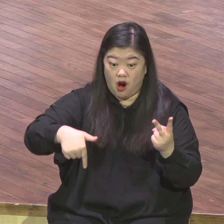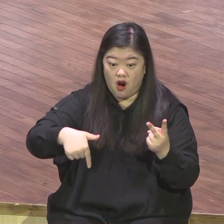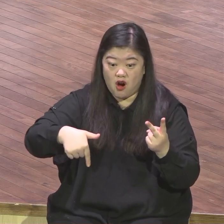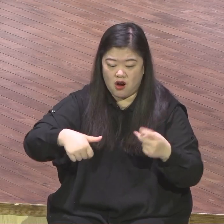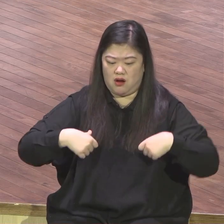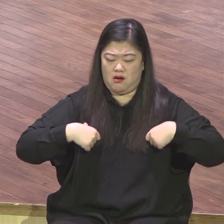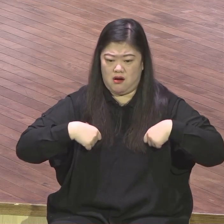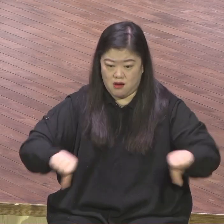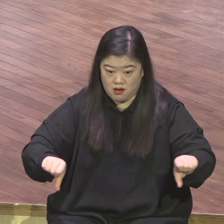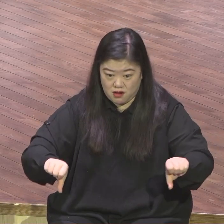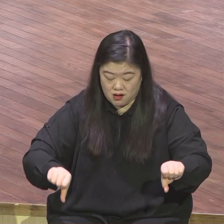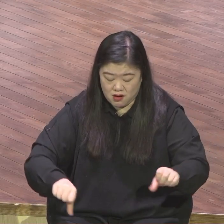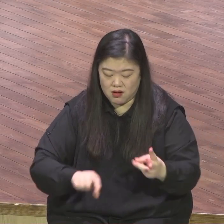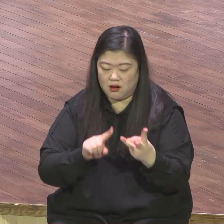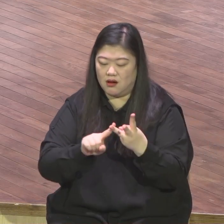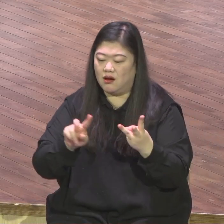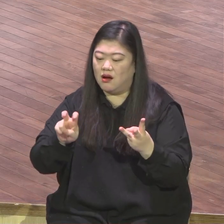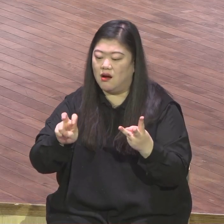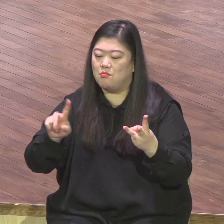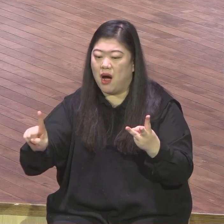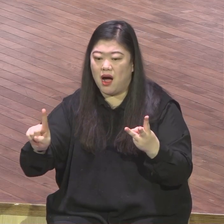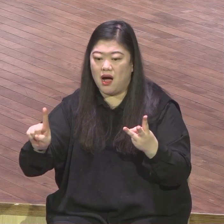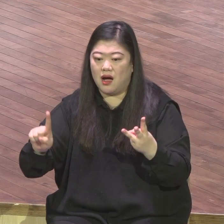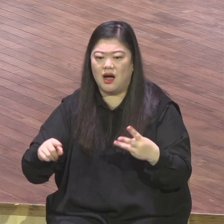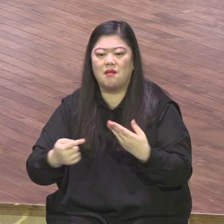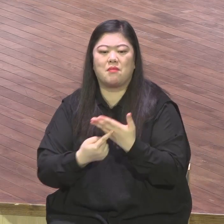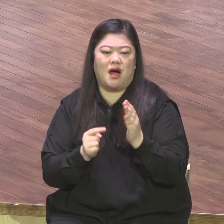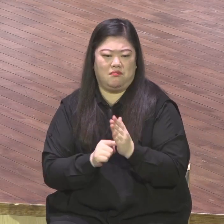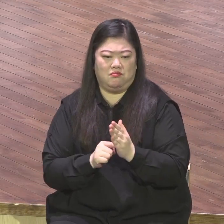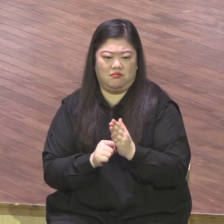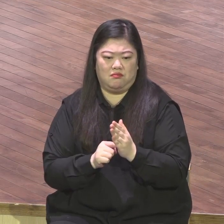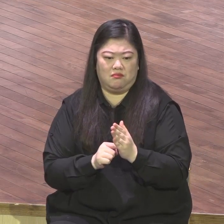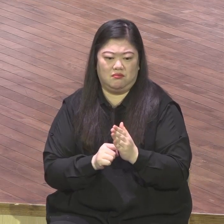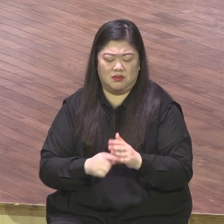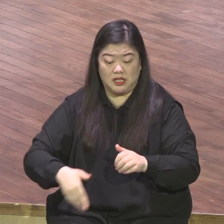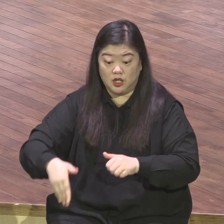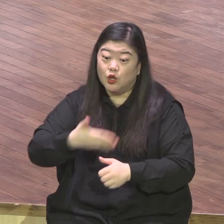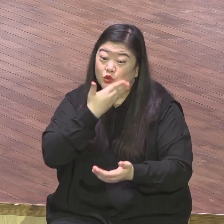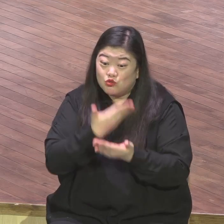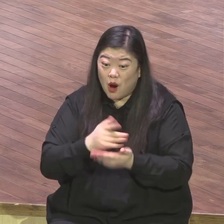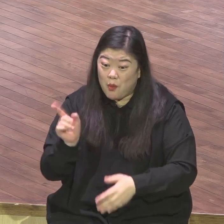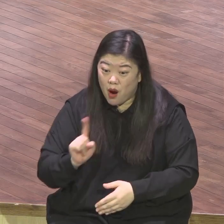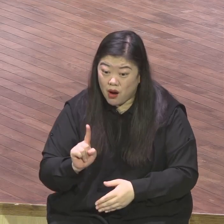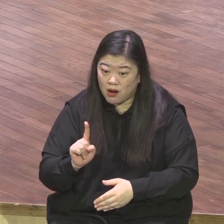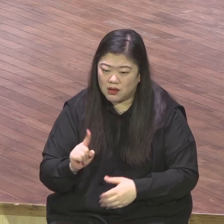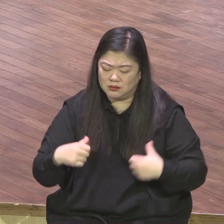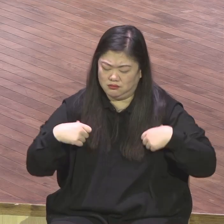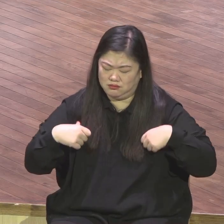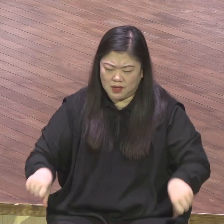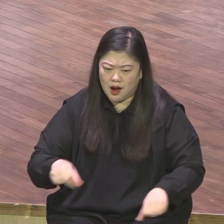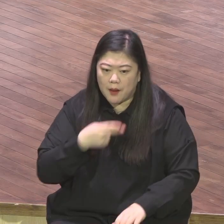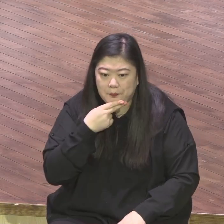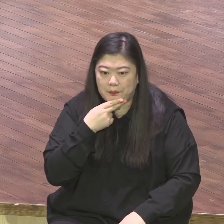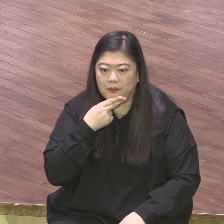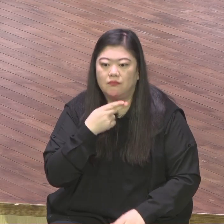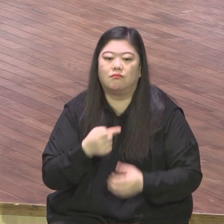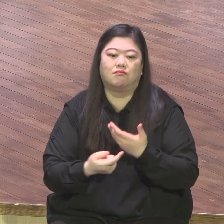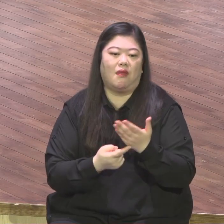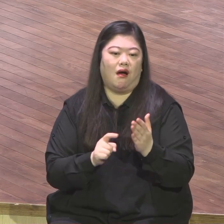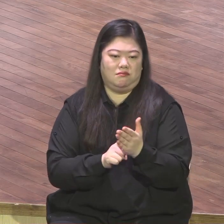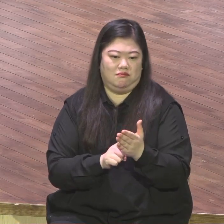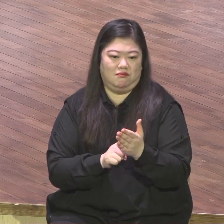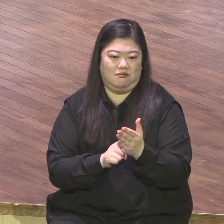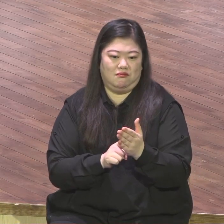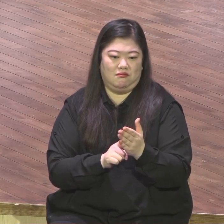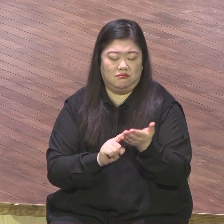강한 대결 상태에 정말 녹지 않는 이 여건에 굴하지 않는 강한 의지를 뜻하지요. 이 손흥민 선수도 이